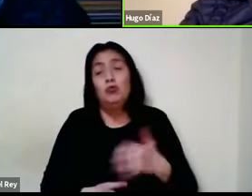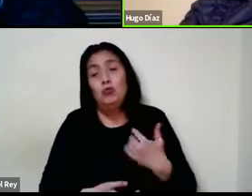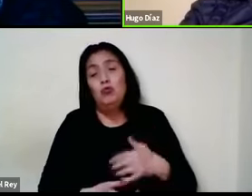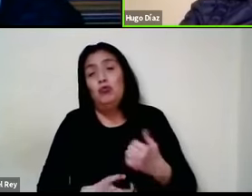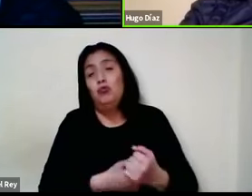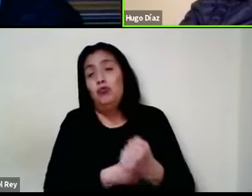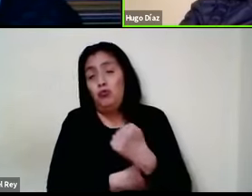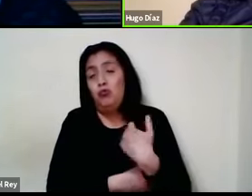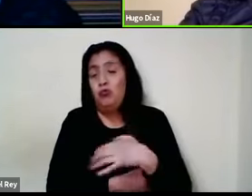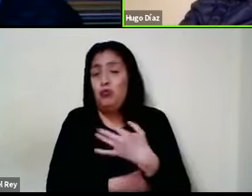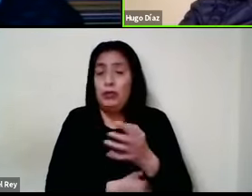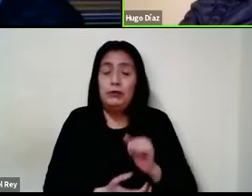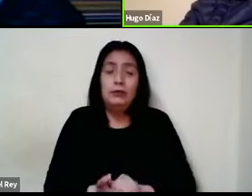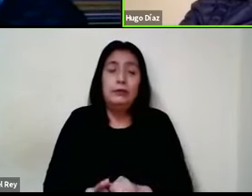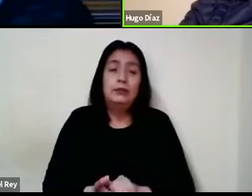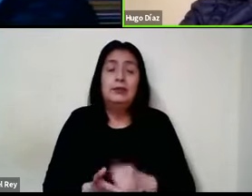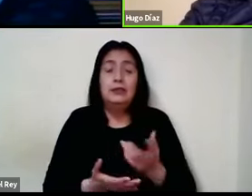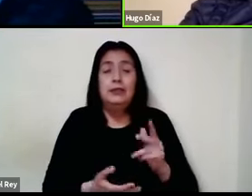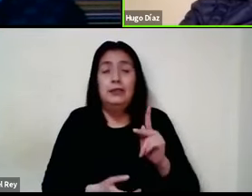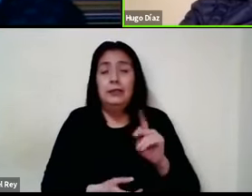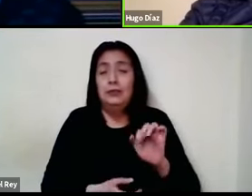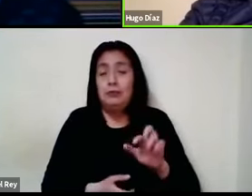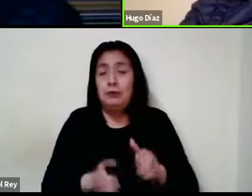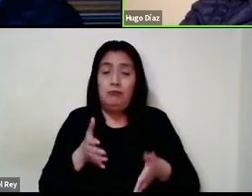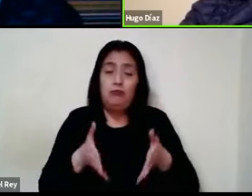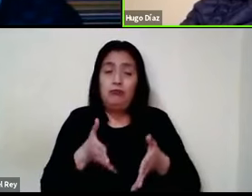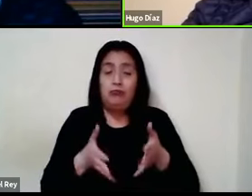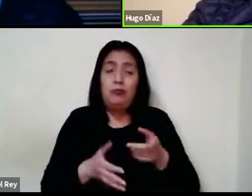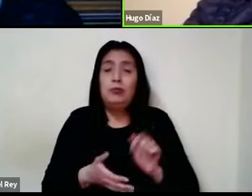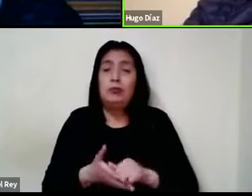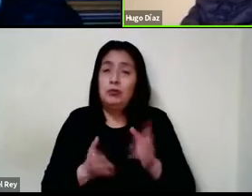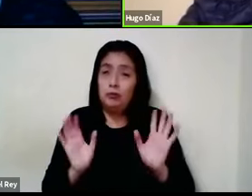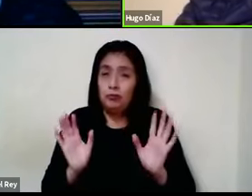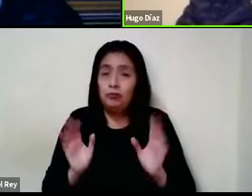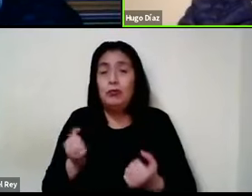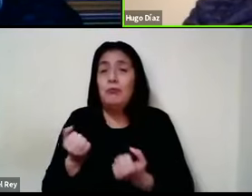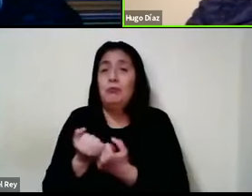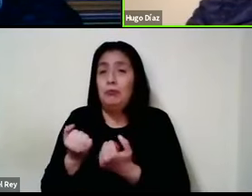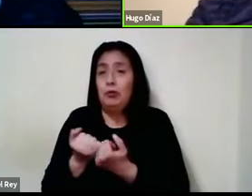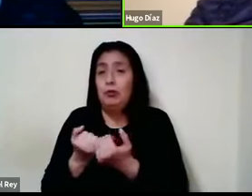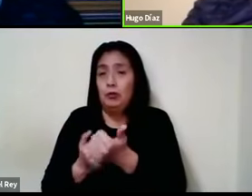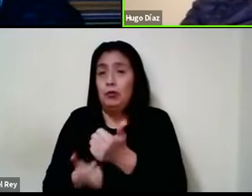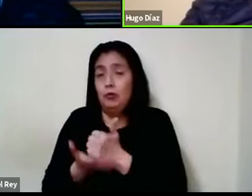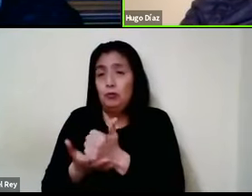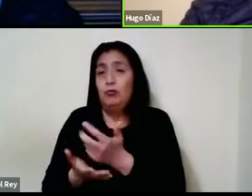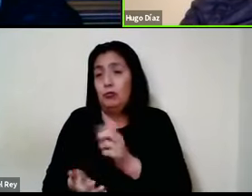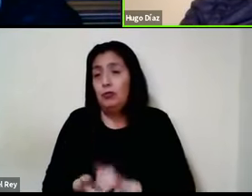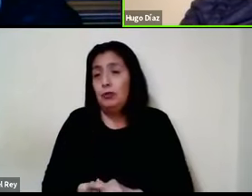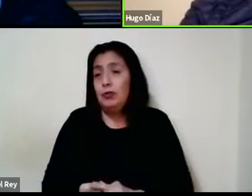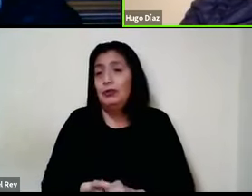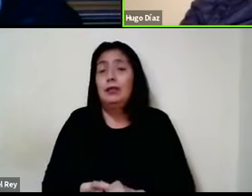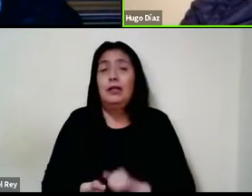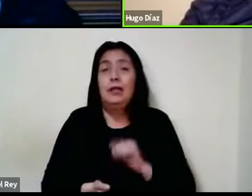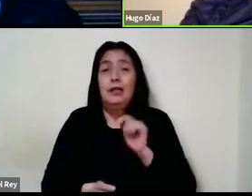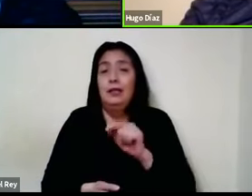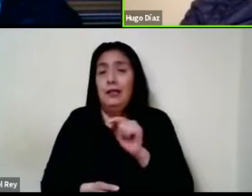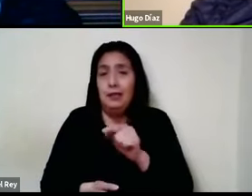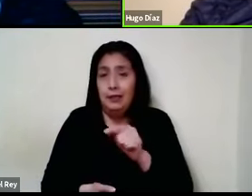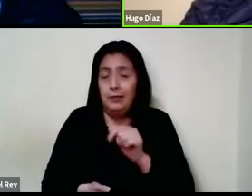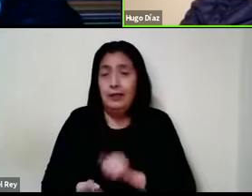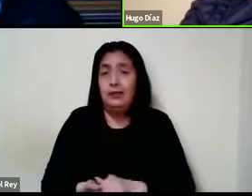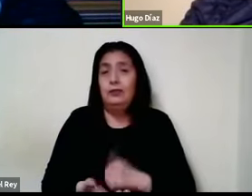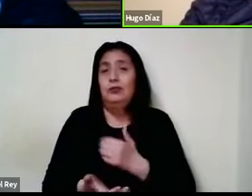fuerte y Kipi es un antídoto justamente a ese a